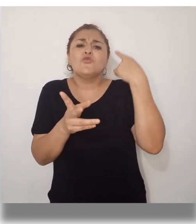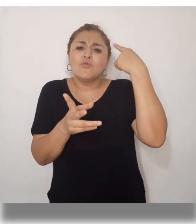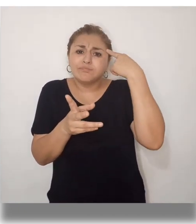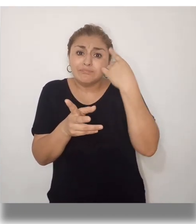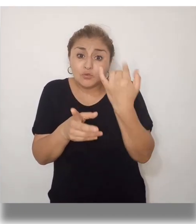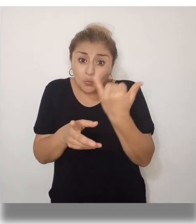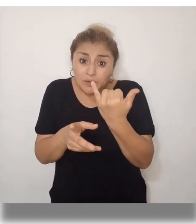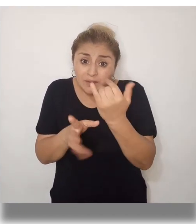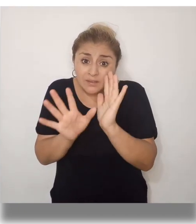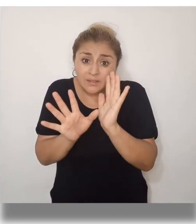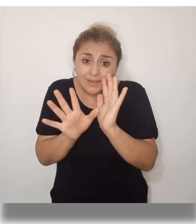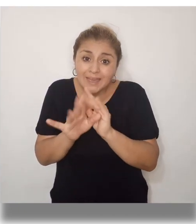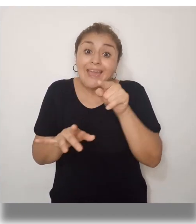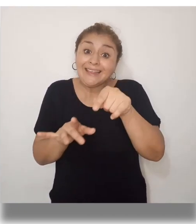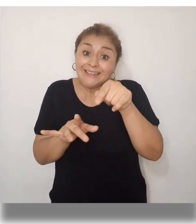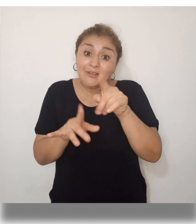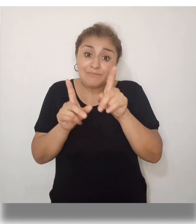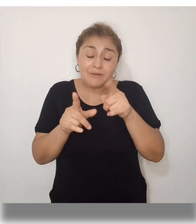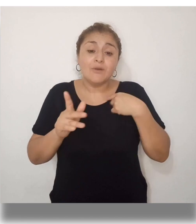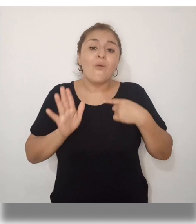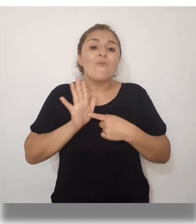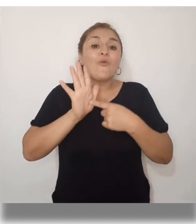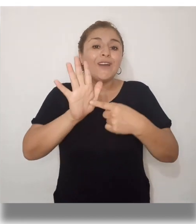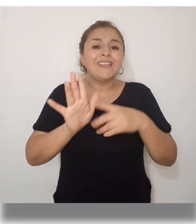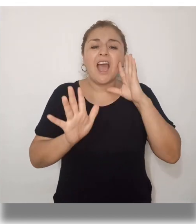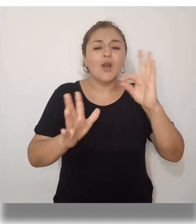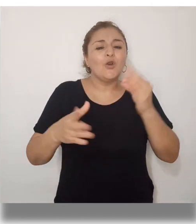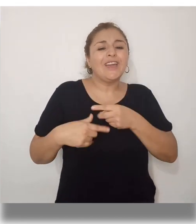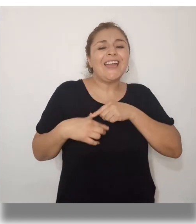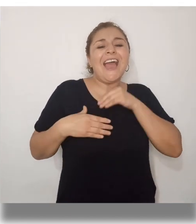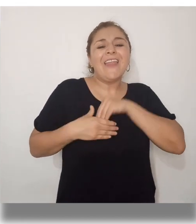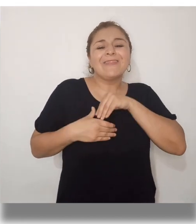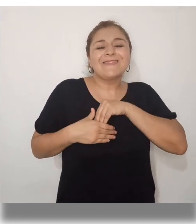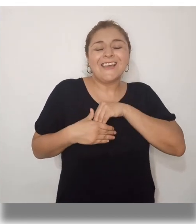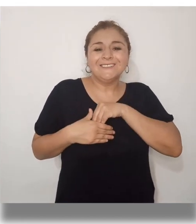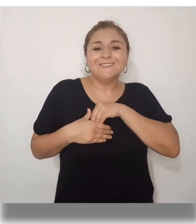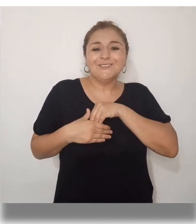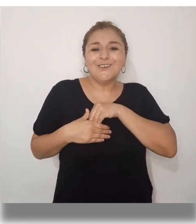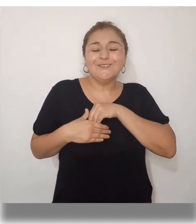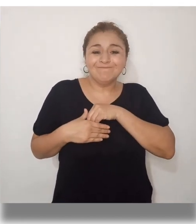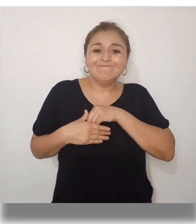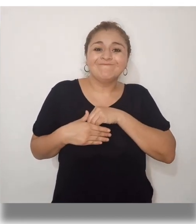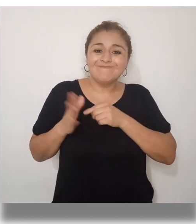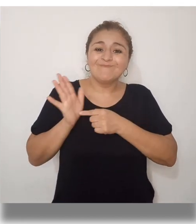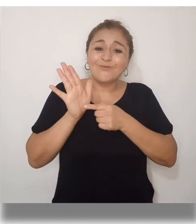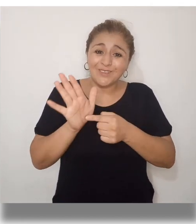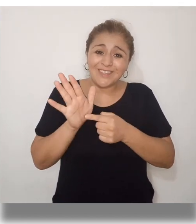algo que está pasando dentro nuestro revelan un proceso